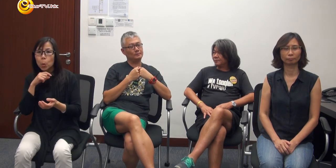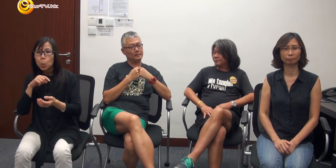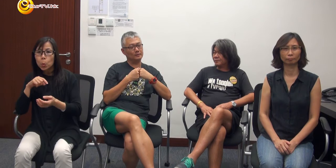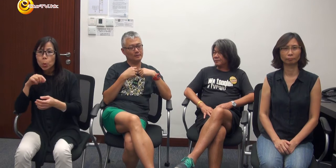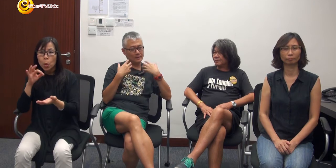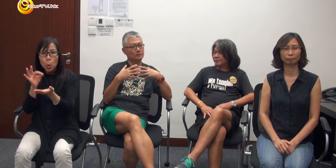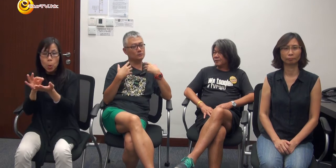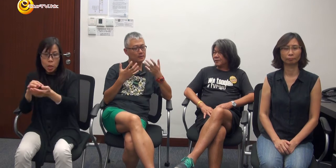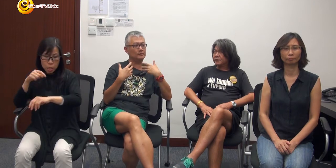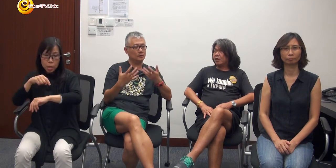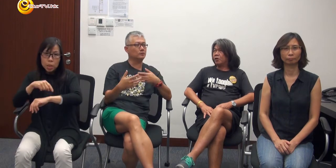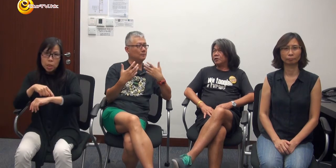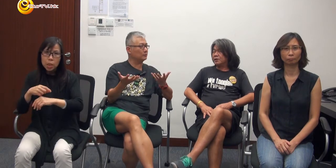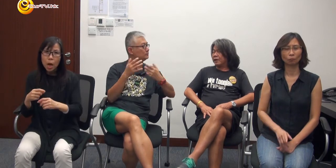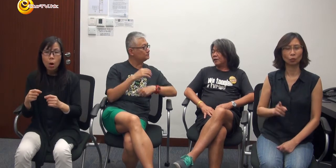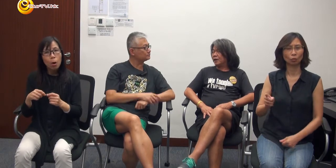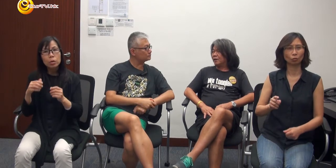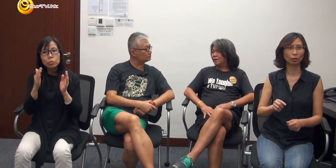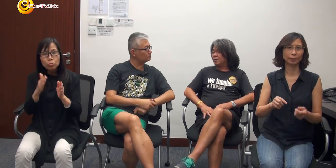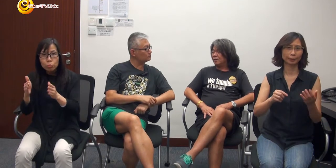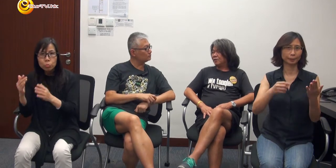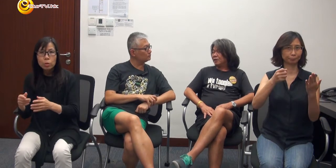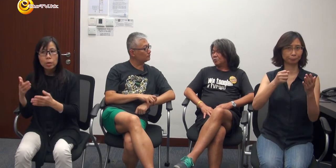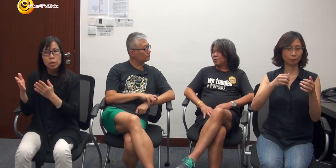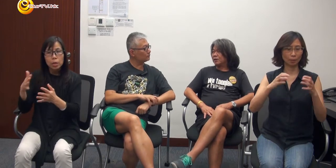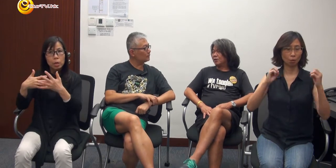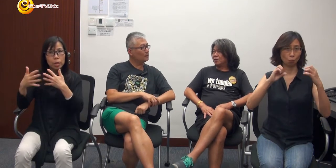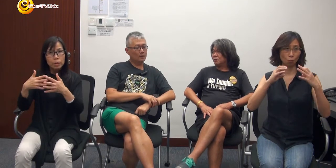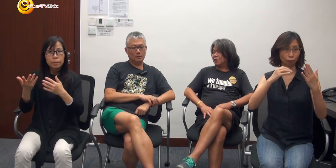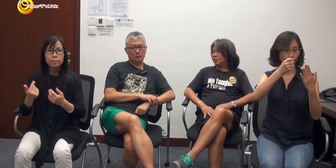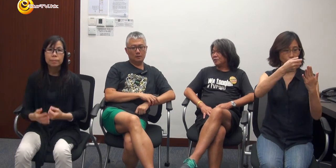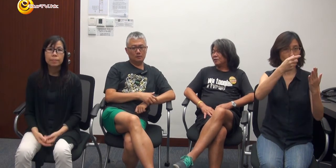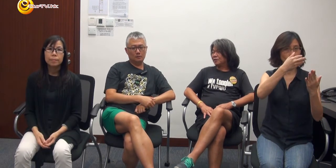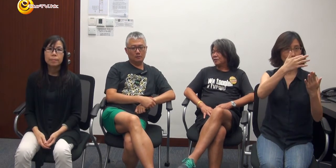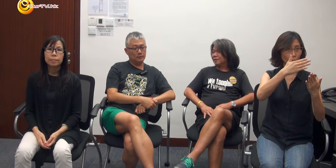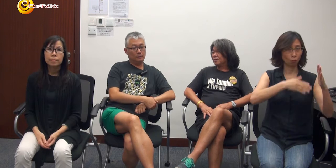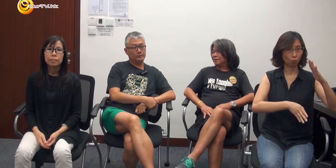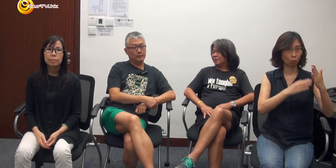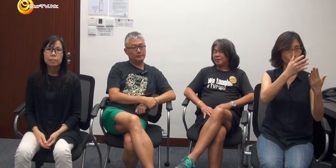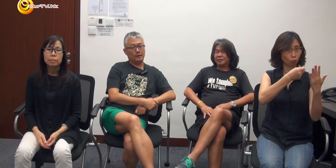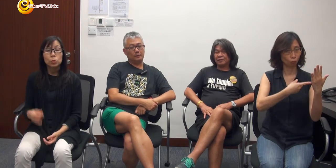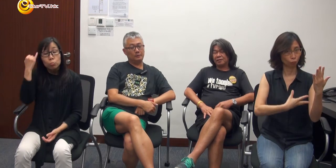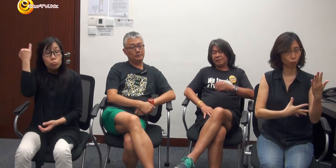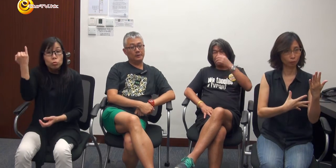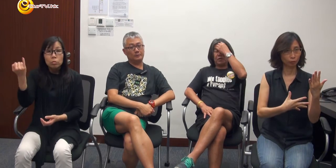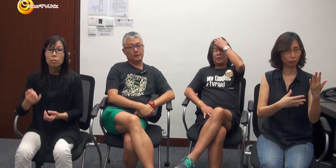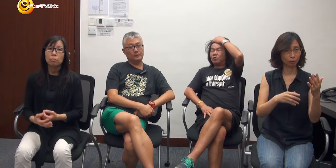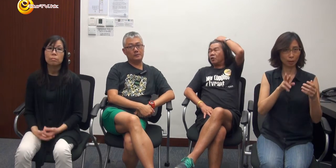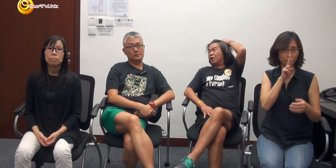敏，而繼續將件事拖到 八。即係個議程係保密嘅，我哋唔知佢係咩議程。 我哋都唔知㗎，其實我哋都唔知㗎。 佢就冇同我哋講，